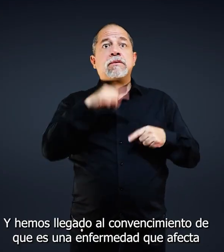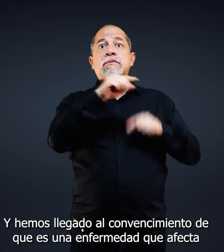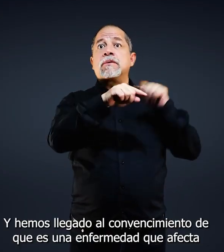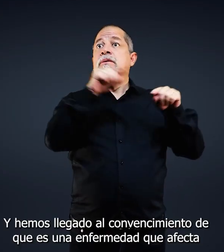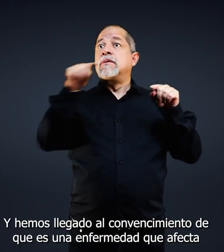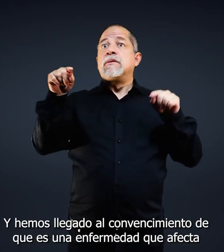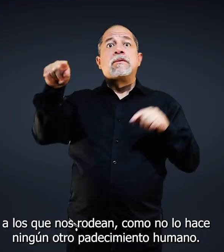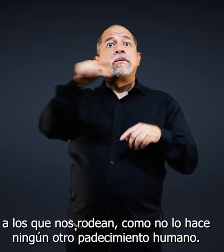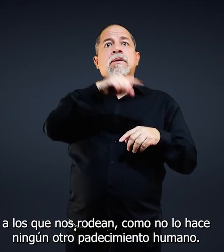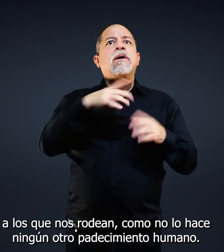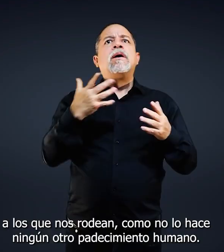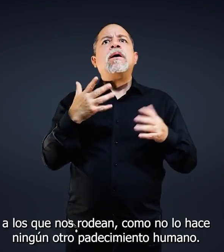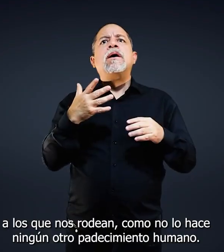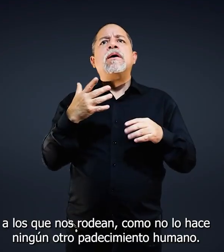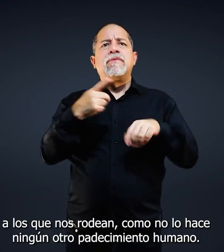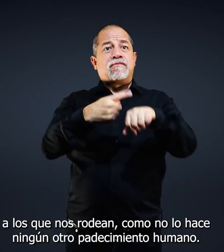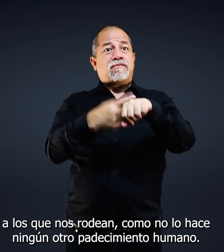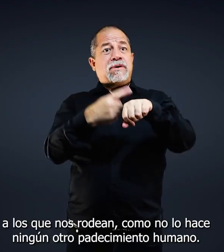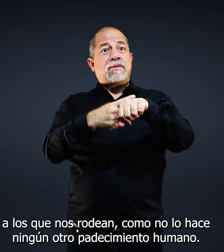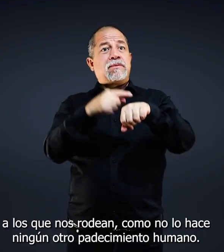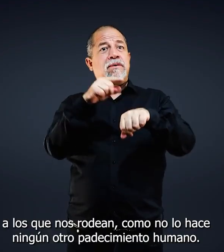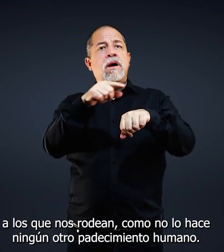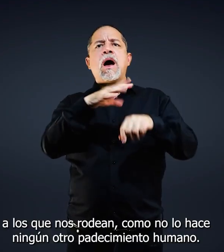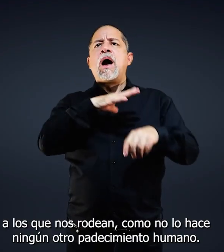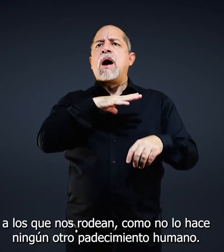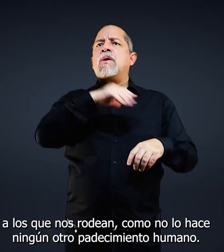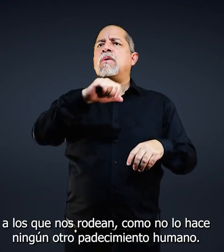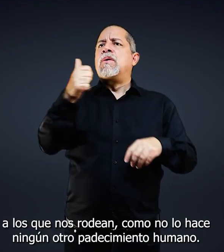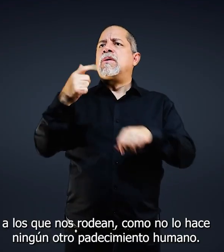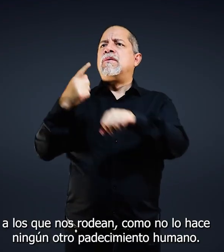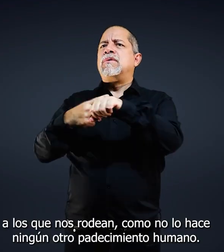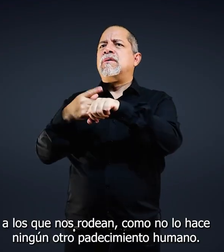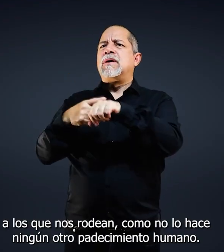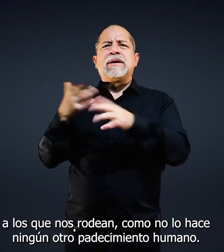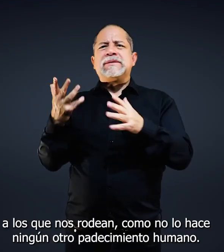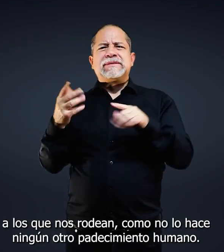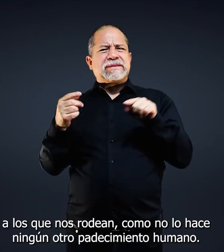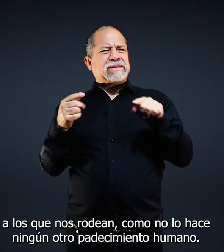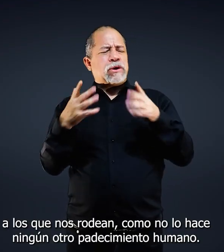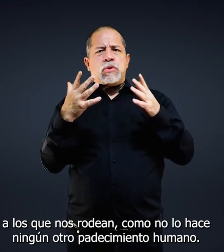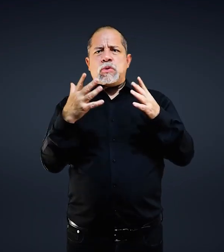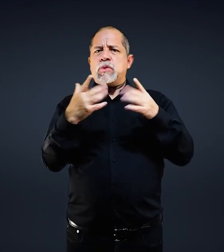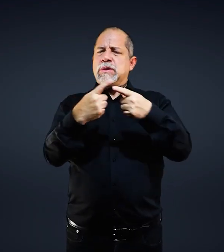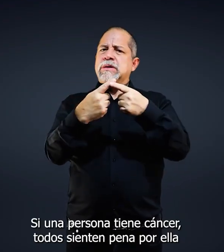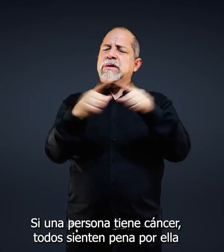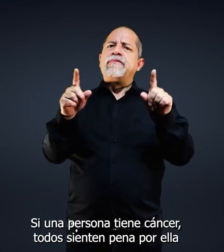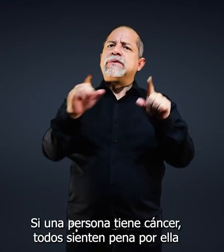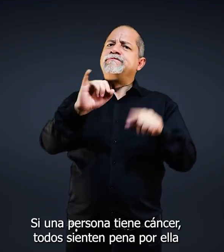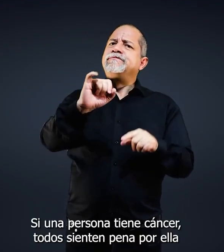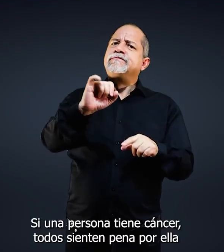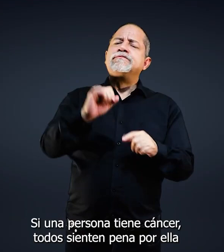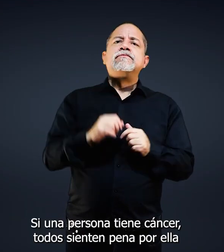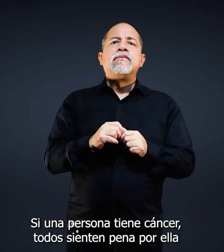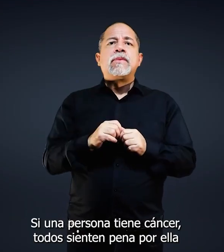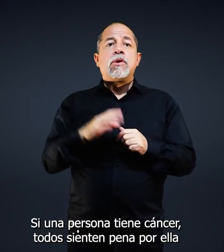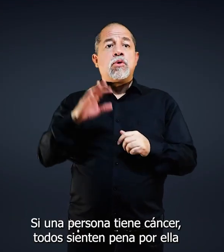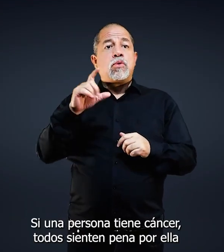afecta a los que nos rodean, como no lo hace ningún otro padecimiento humano. Si una persona tiene cáncer,